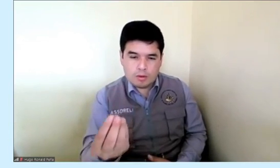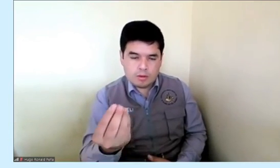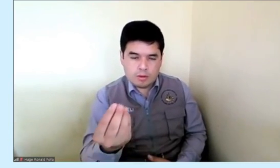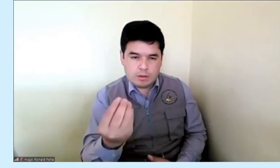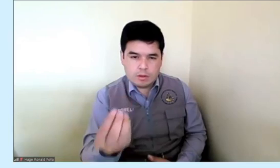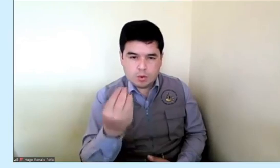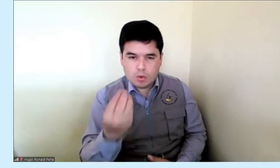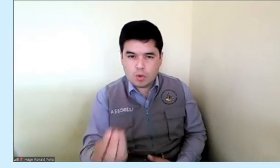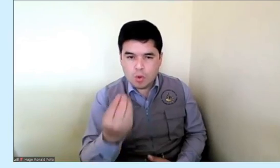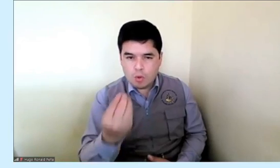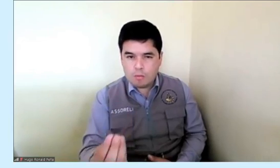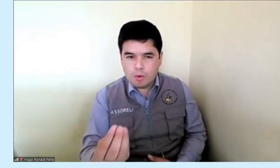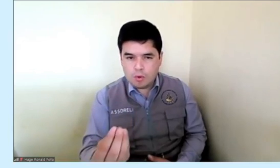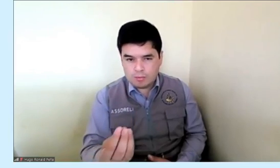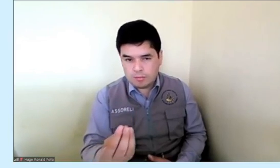¿Cómo?